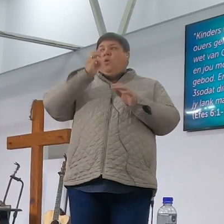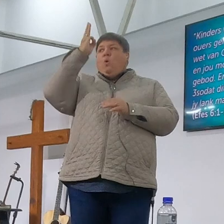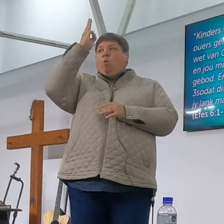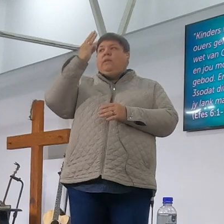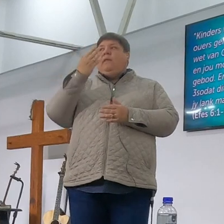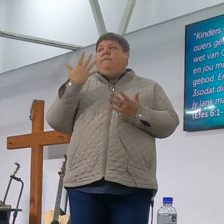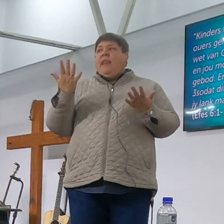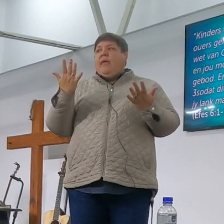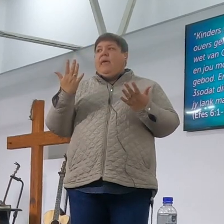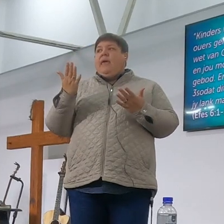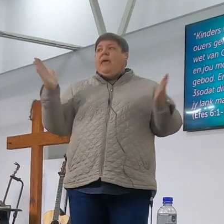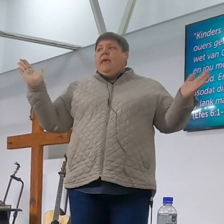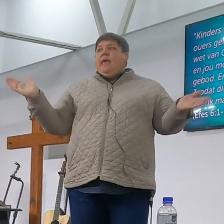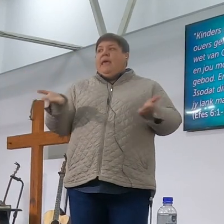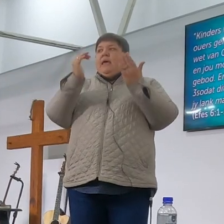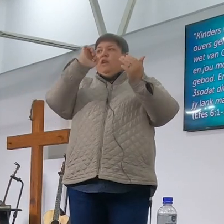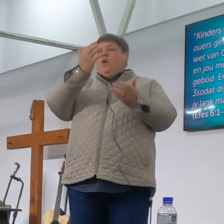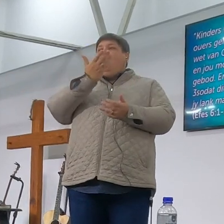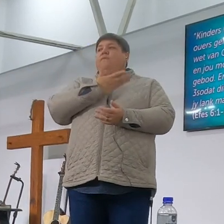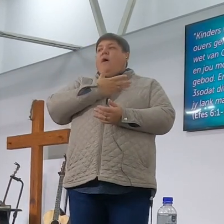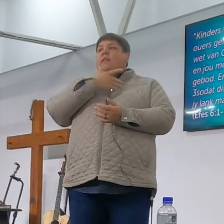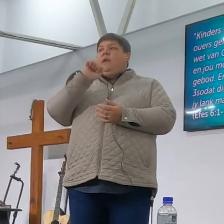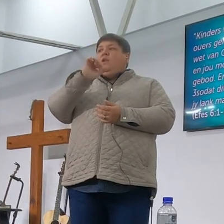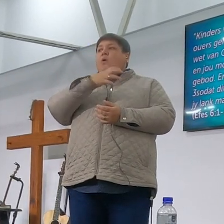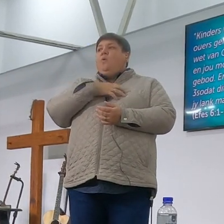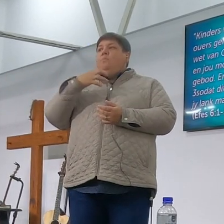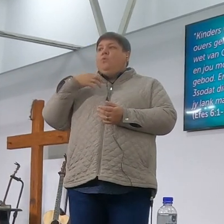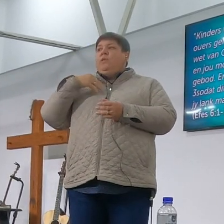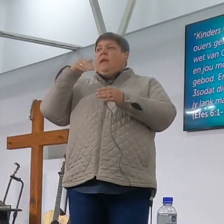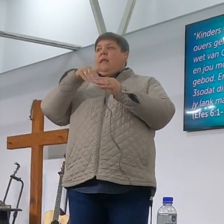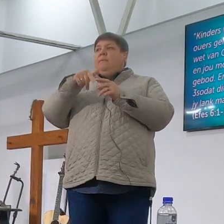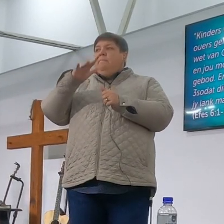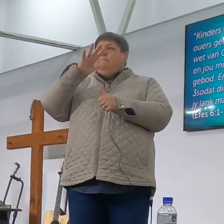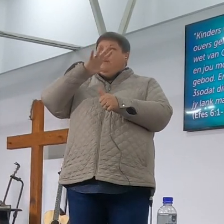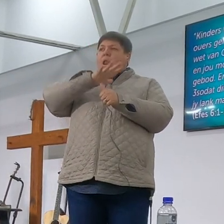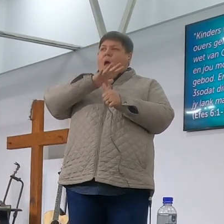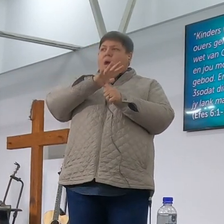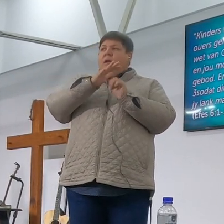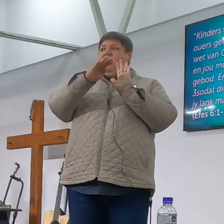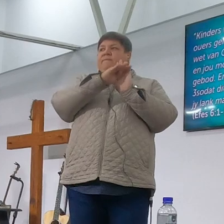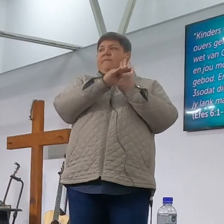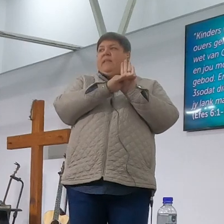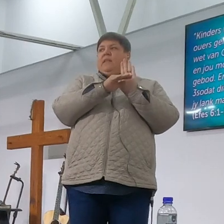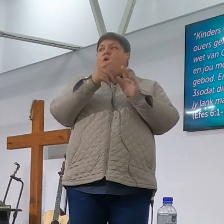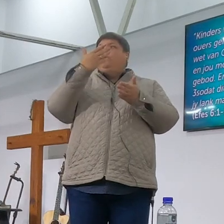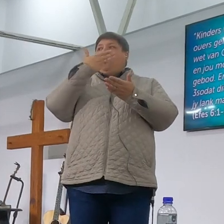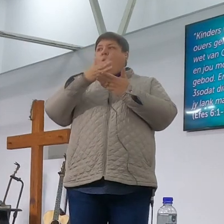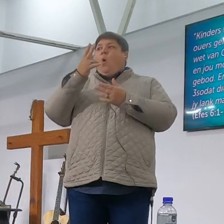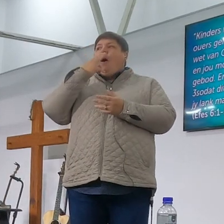Hierdie jou vader en jou moeder is 'n baie belangrike gebed, hy al in die 10 gebooie uit, en daar is nog 'n belofte,